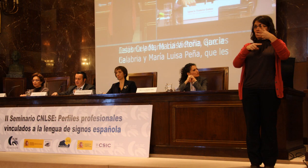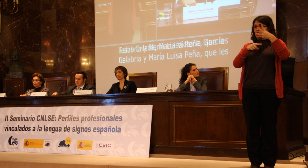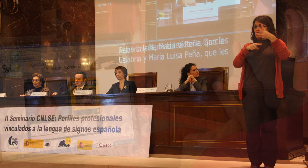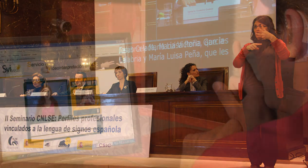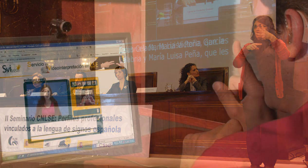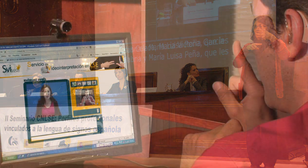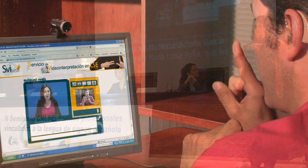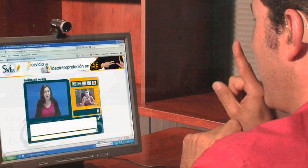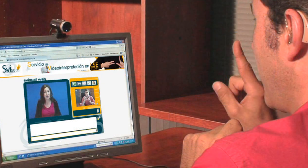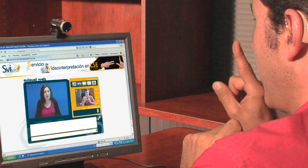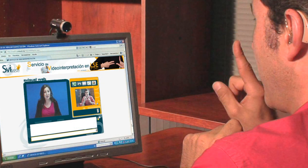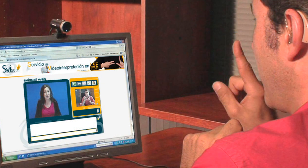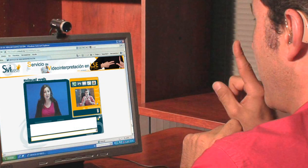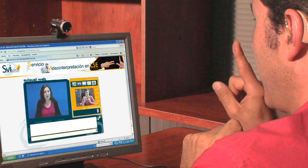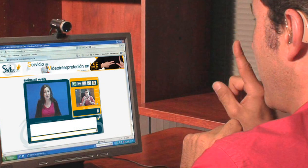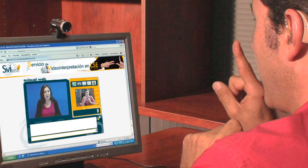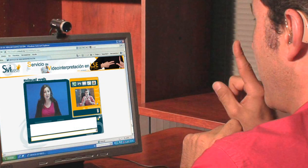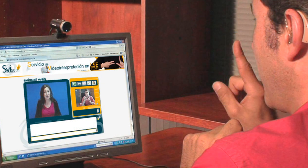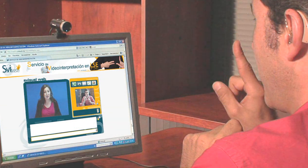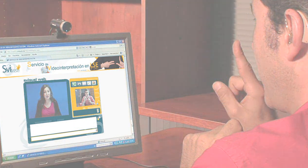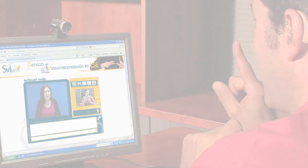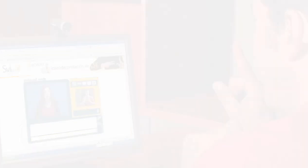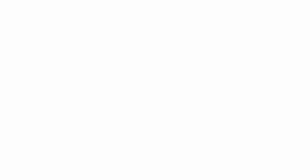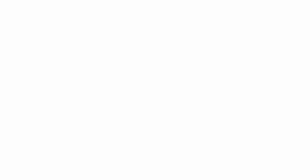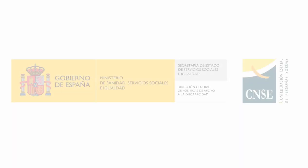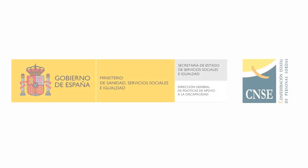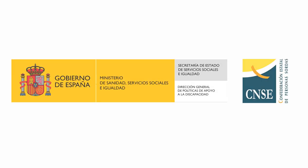Gracias por ver el video.